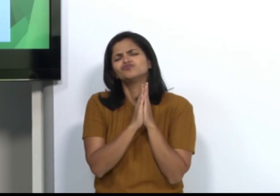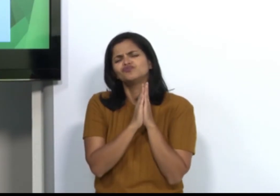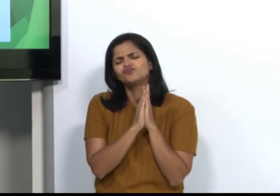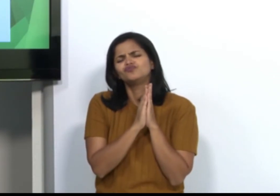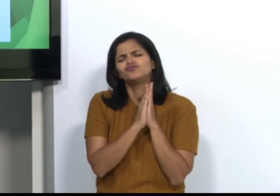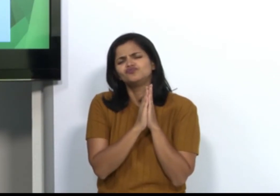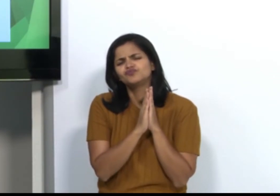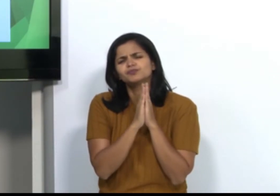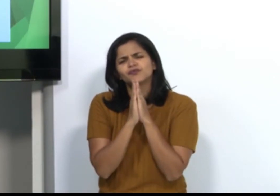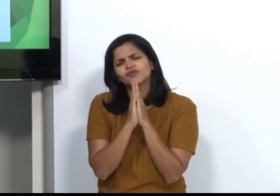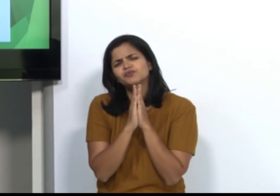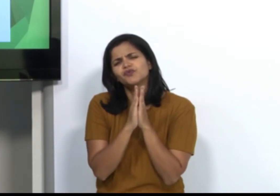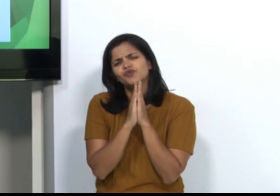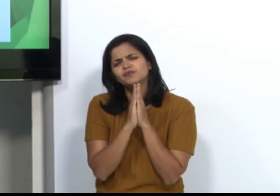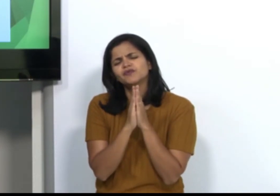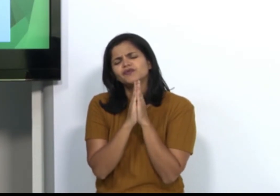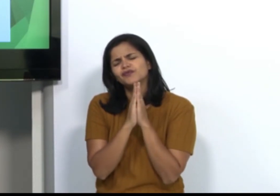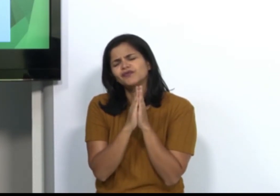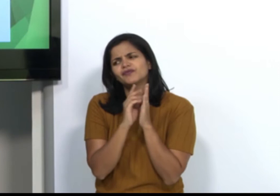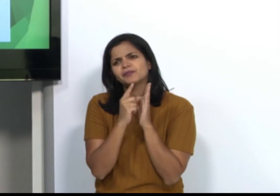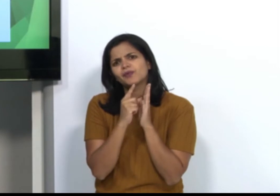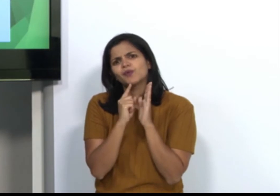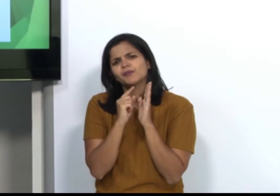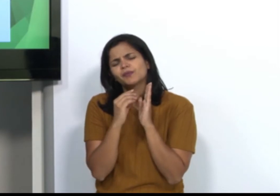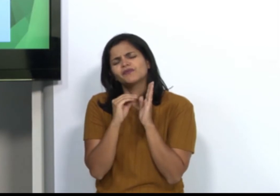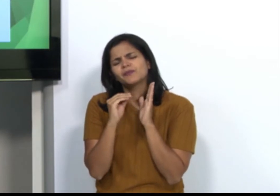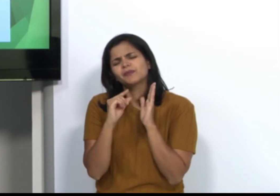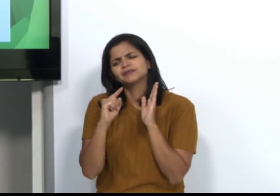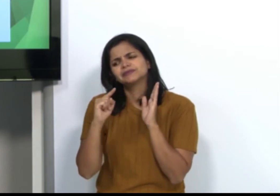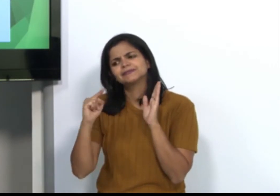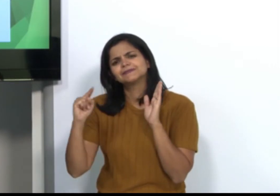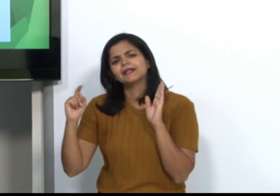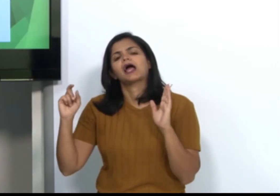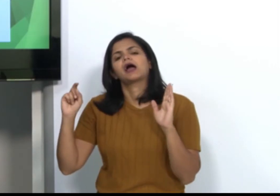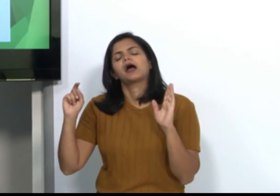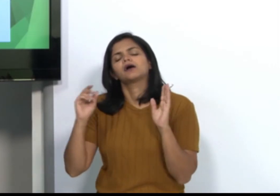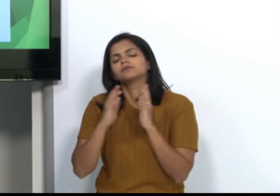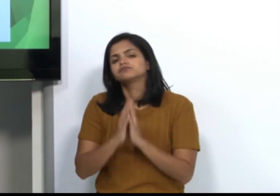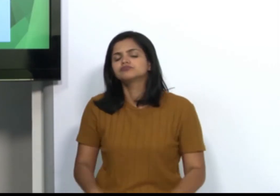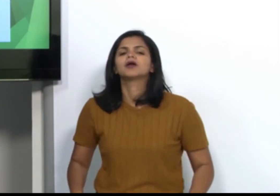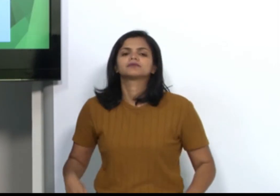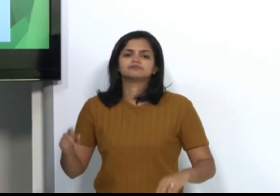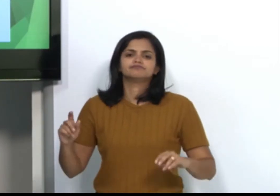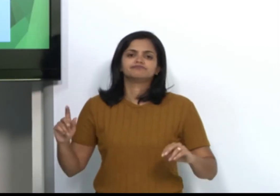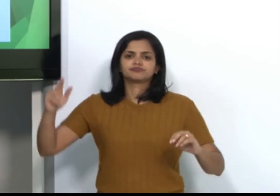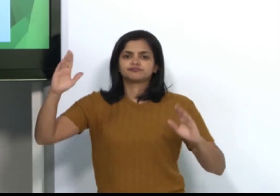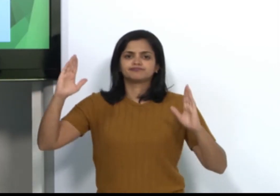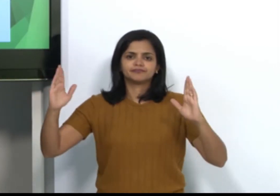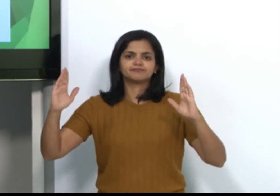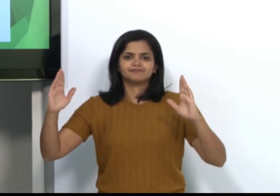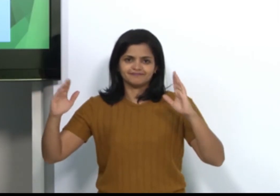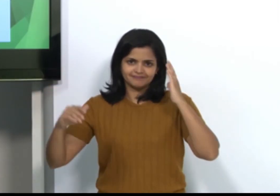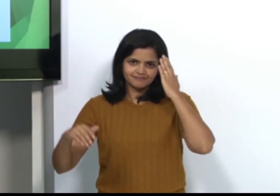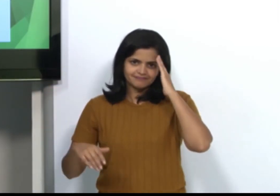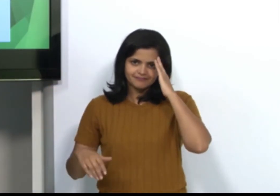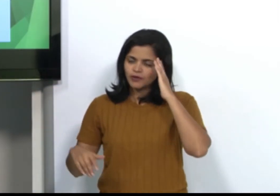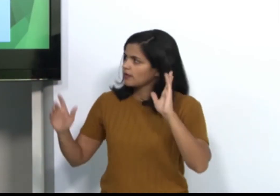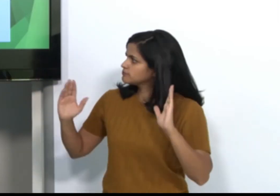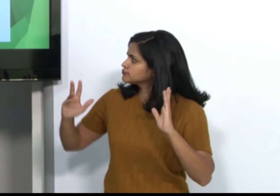Enquanto o sinal estiver sendo feito, há o tempo correndo, até finalizar o sinal. Entenderam?